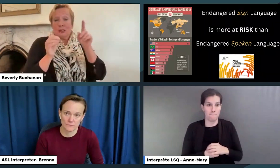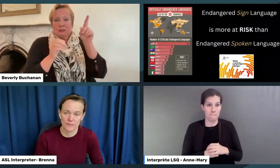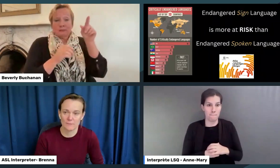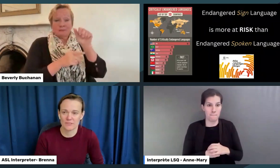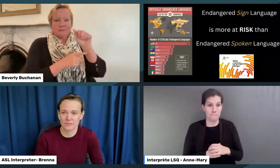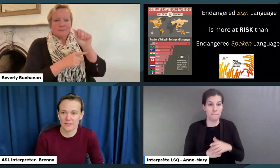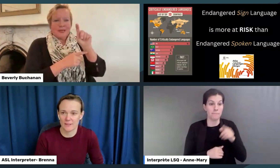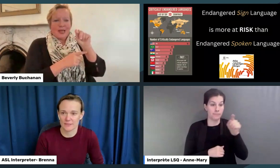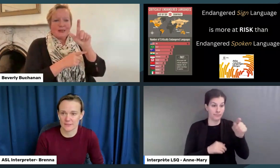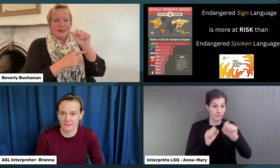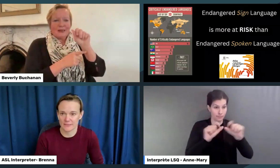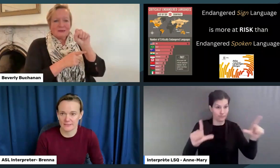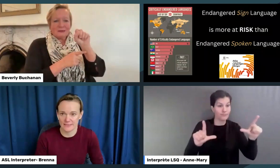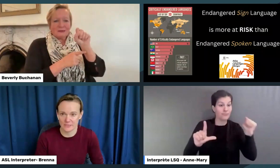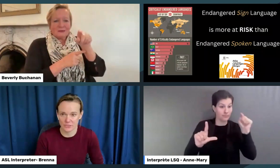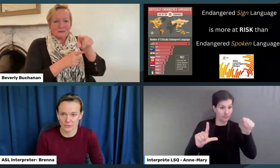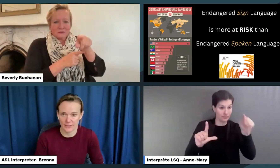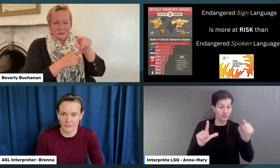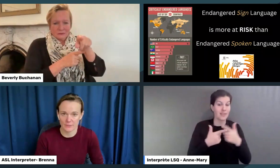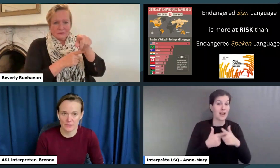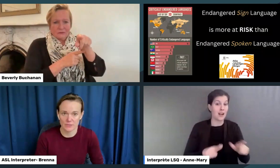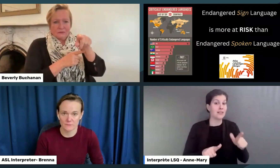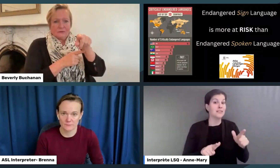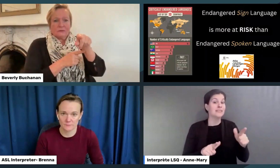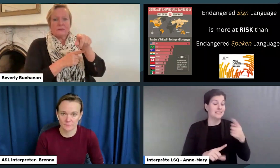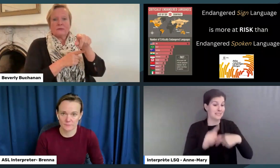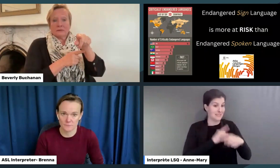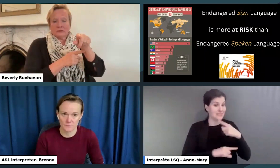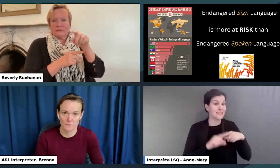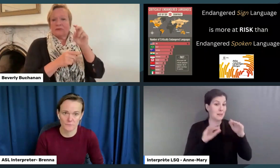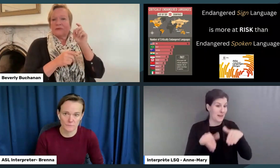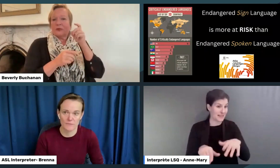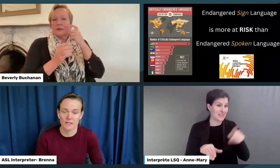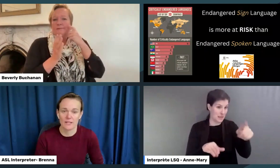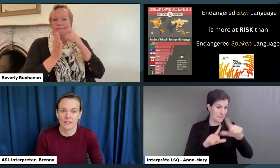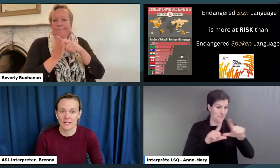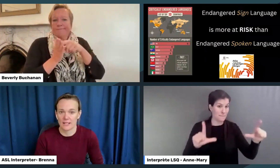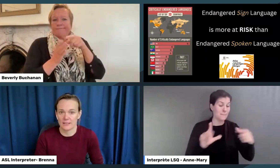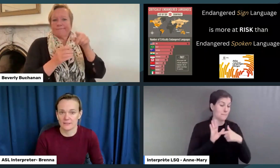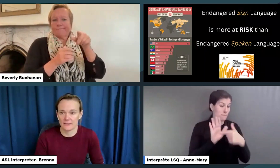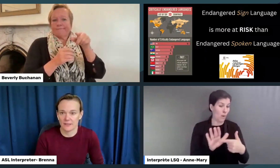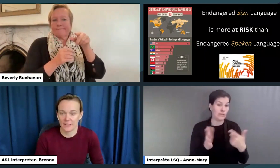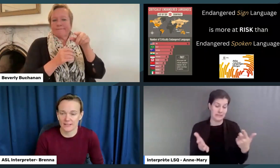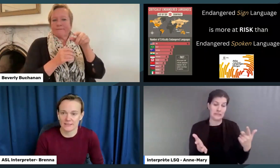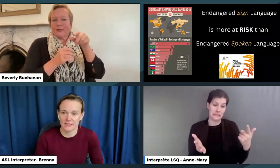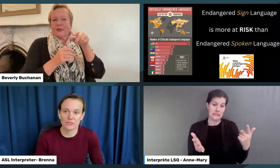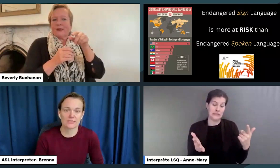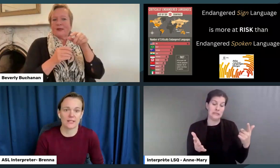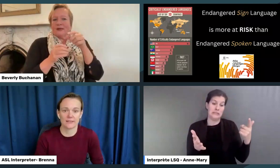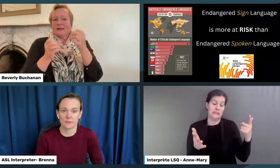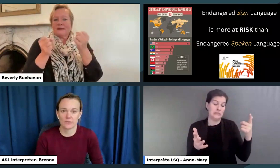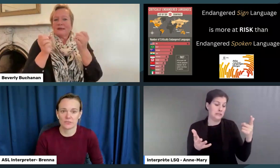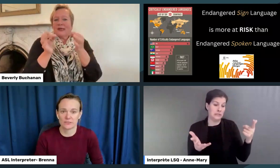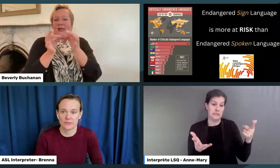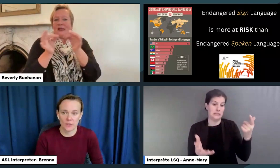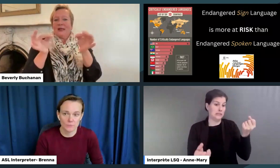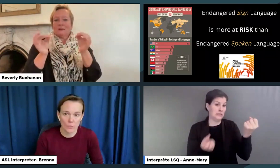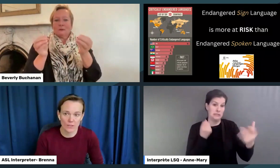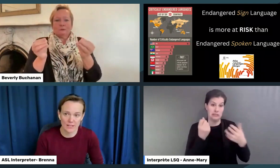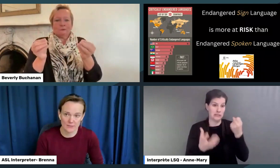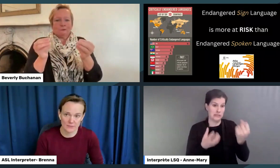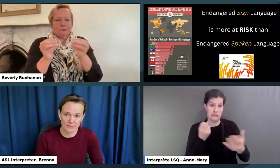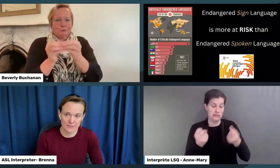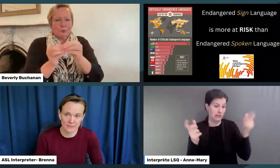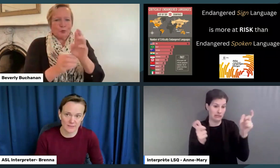Alors, le MSL est une langue en péril et les langues des signes en péril sont encore plus